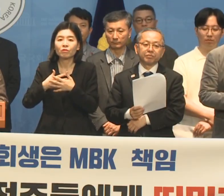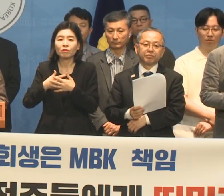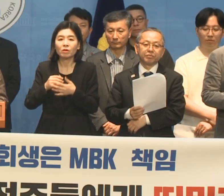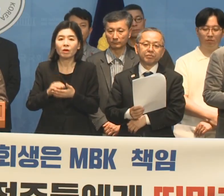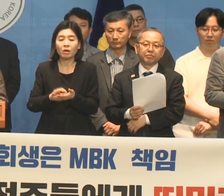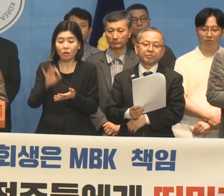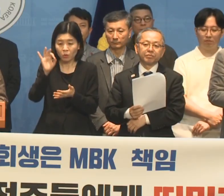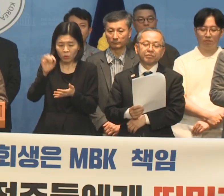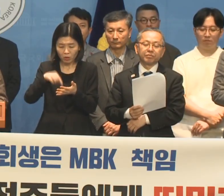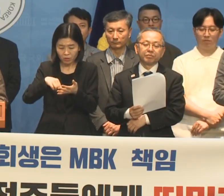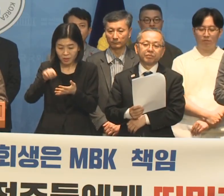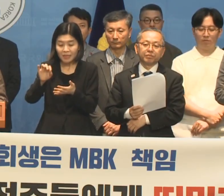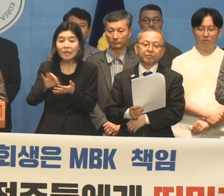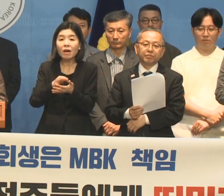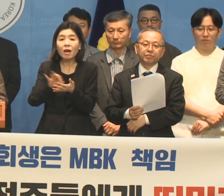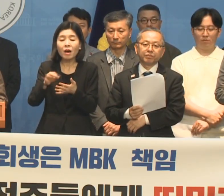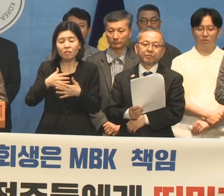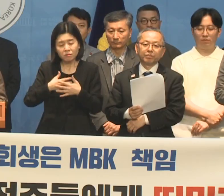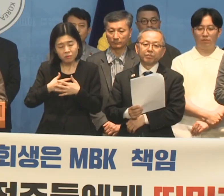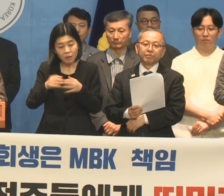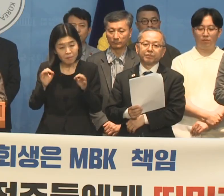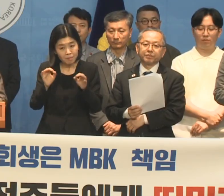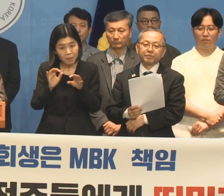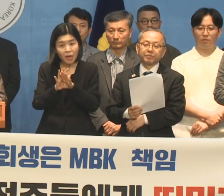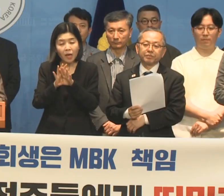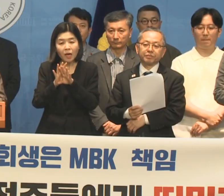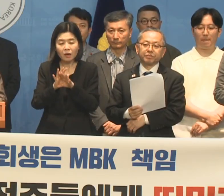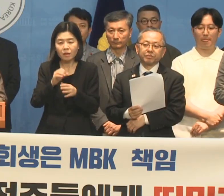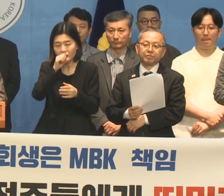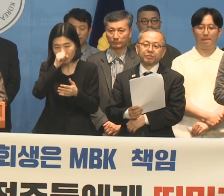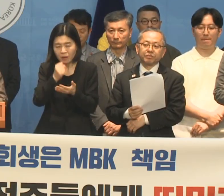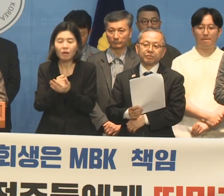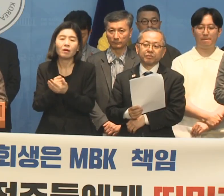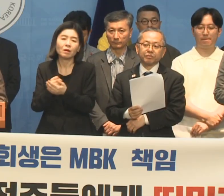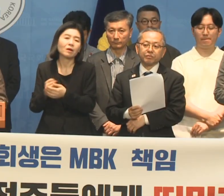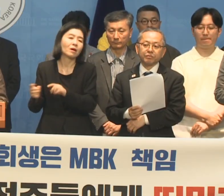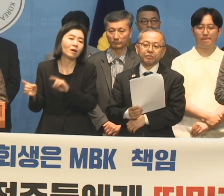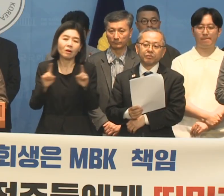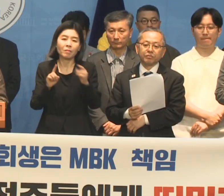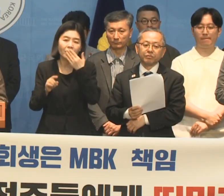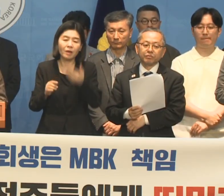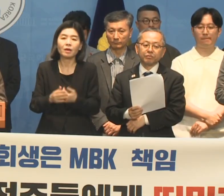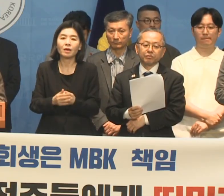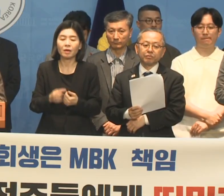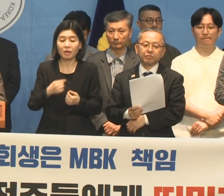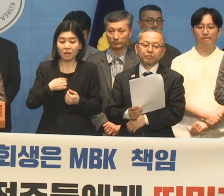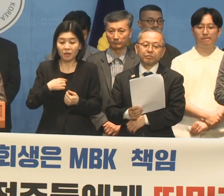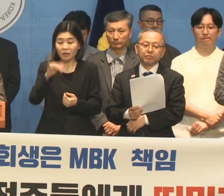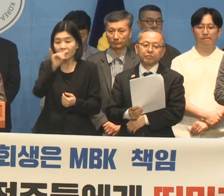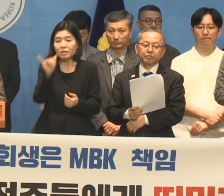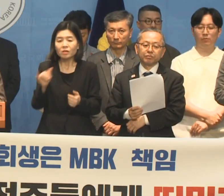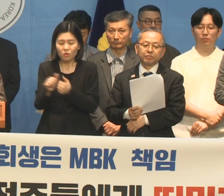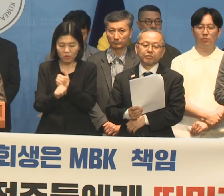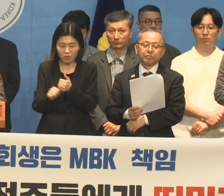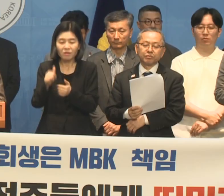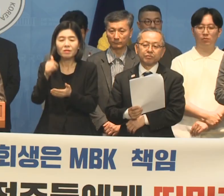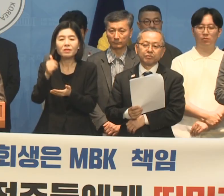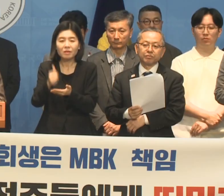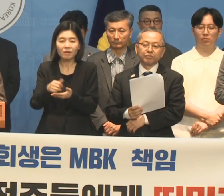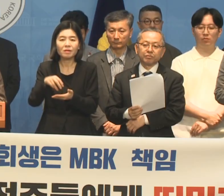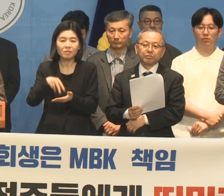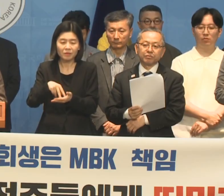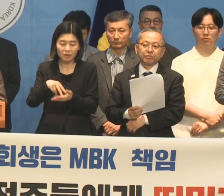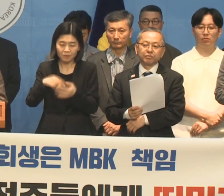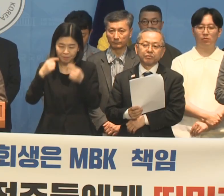불안함을 없애주어야 정상화가 될 수 있습니다. 저는 을지로 위원장으로서 그리고 종무위원으로서